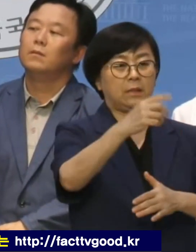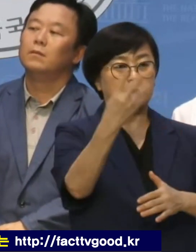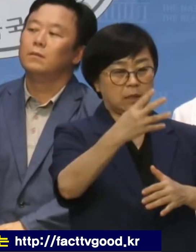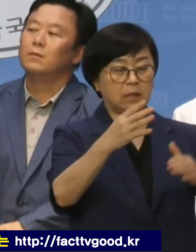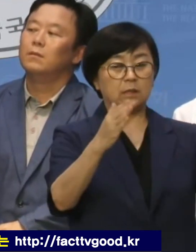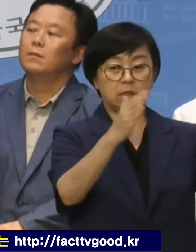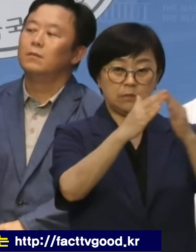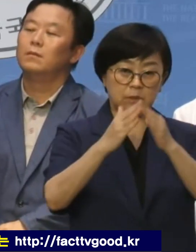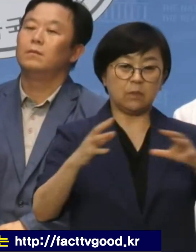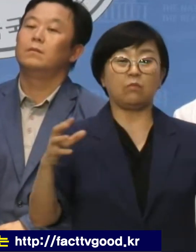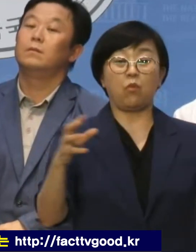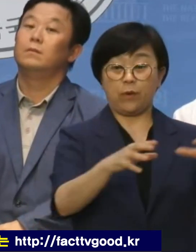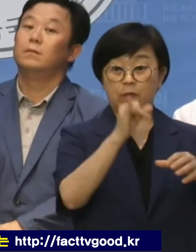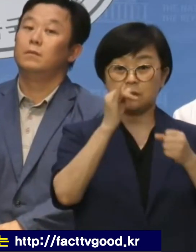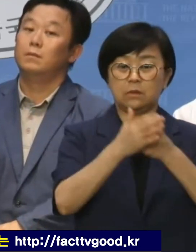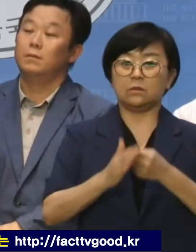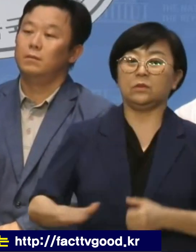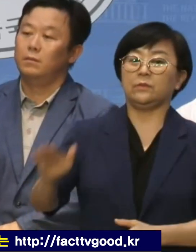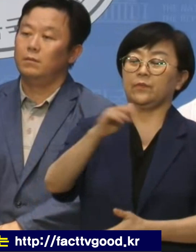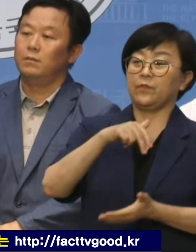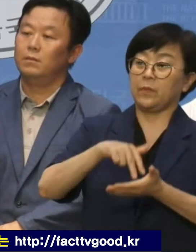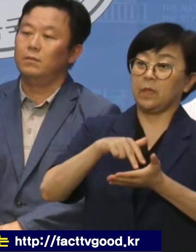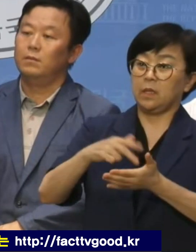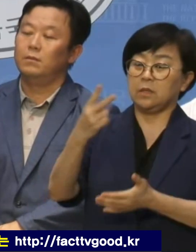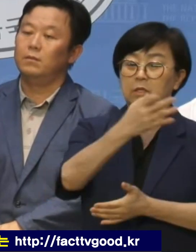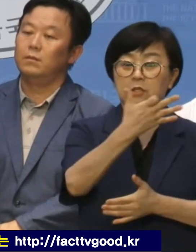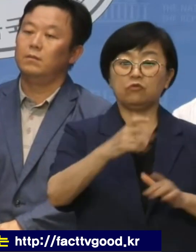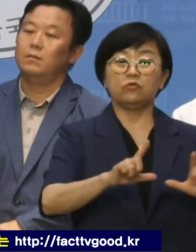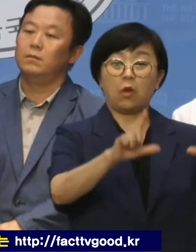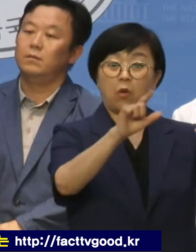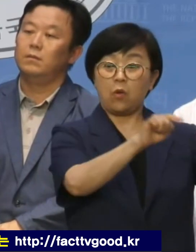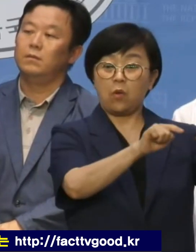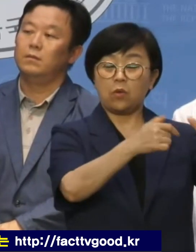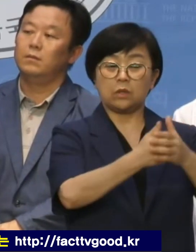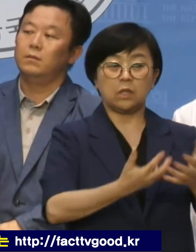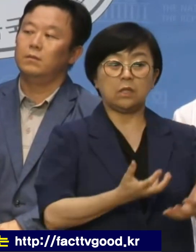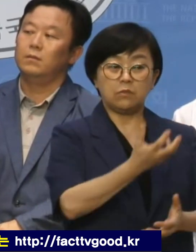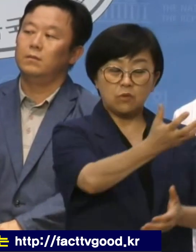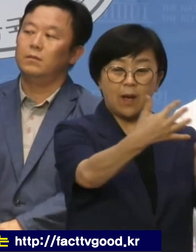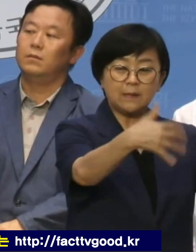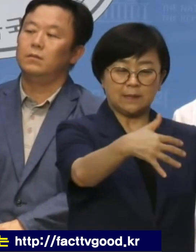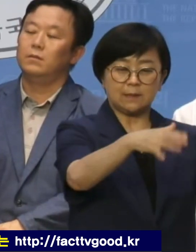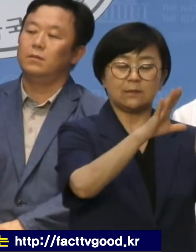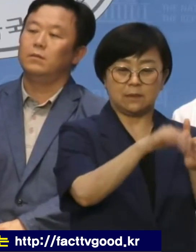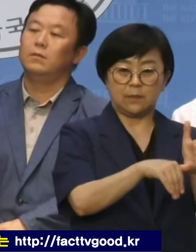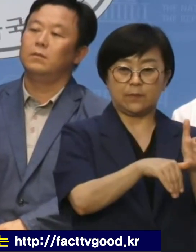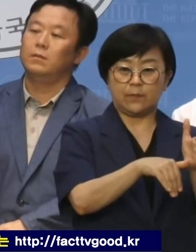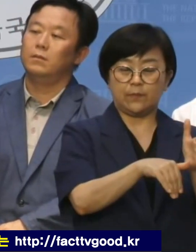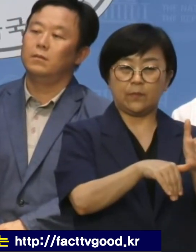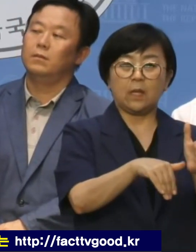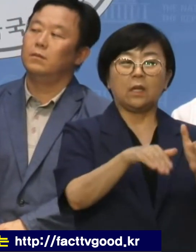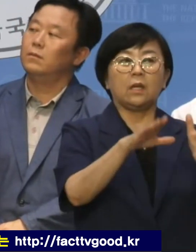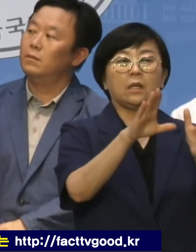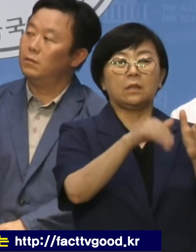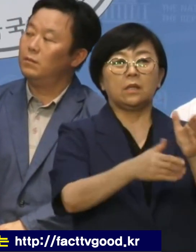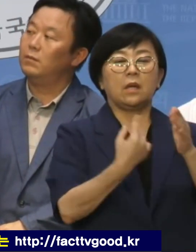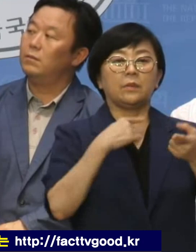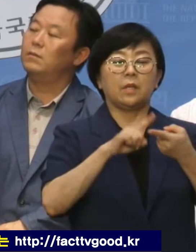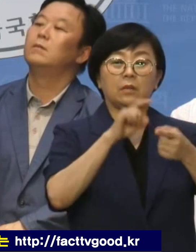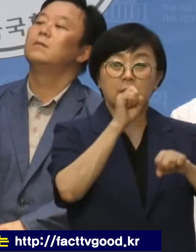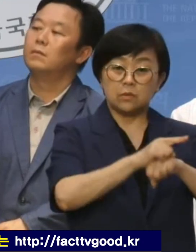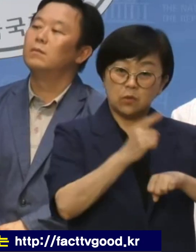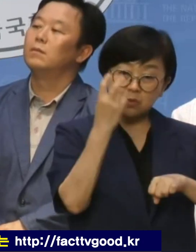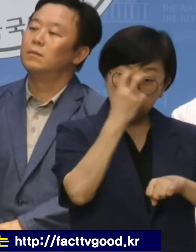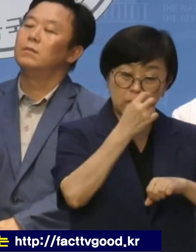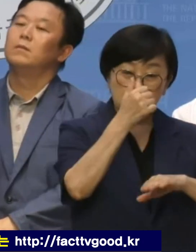사는 곳입니다. 저희 같은 경우는 저희가 2019년도만 하더라도 입주가 아직 안 된 시점이고 그 당시만 하더라도 예비타향성 조사에